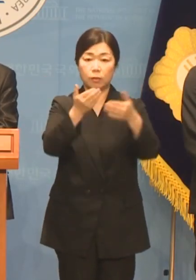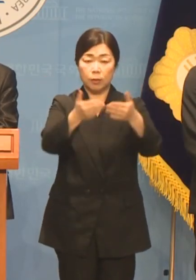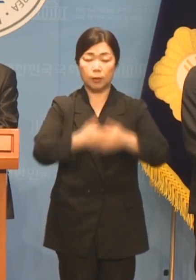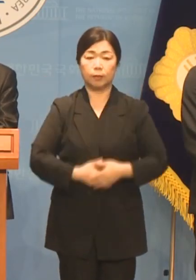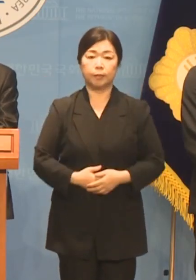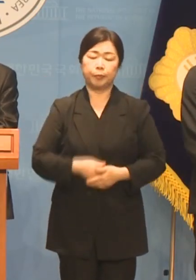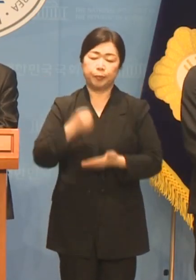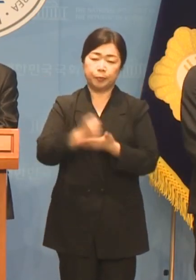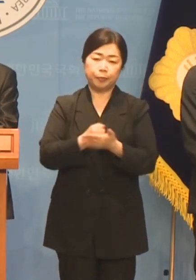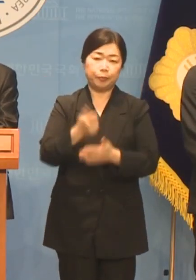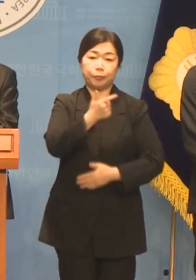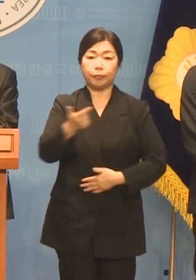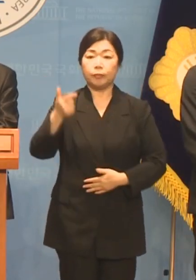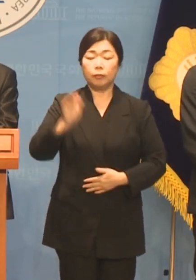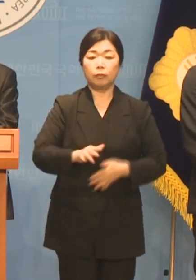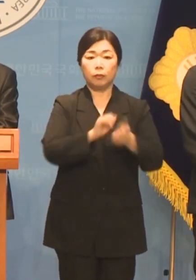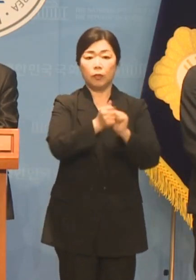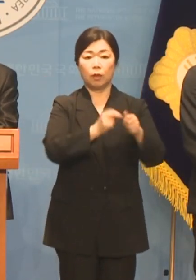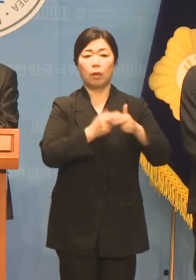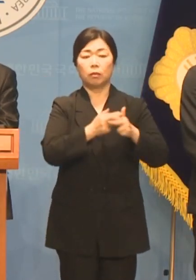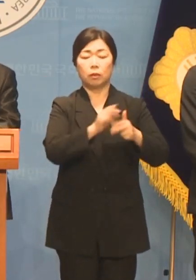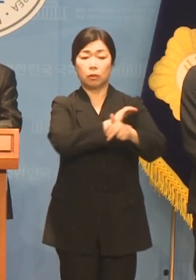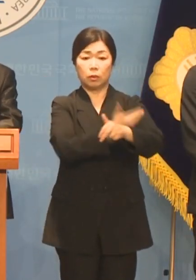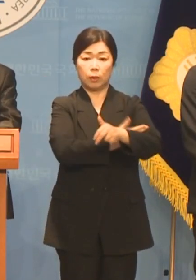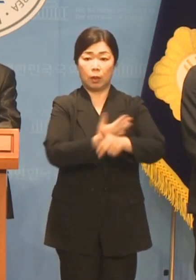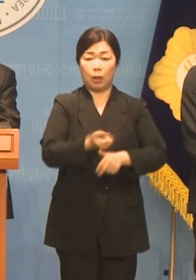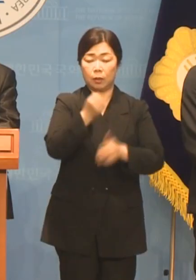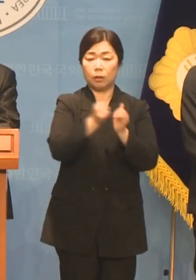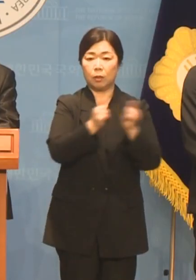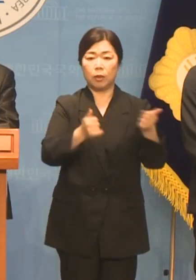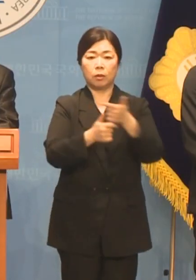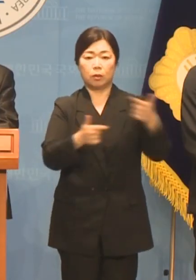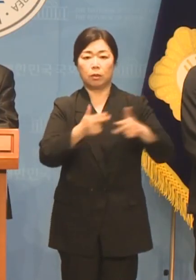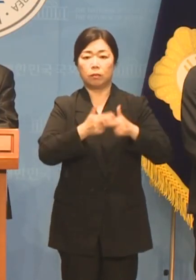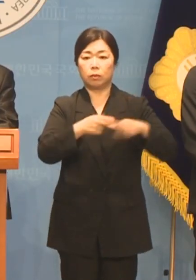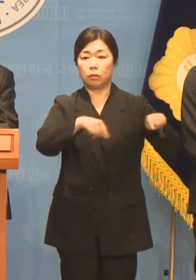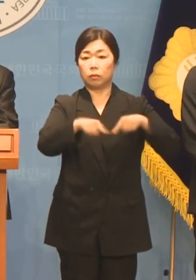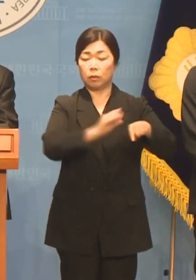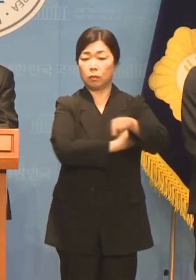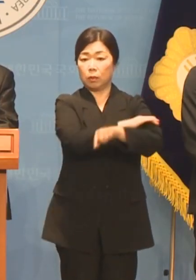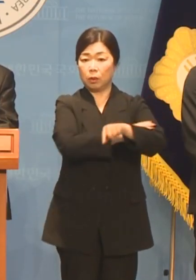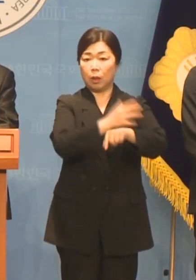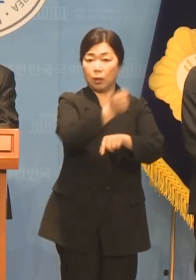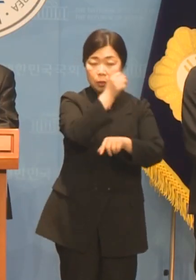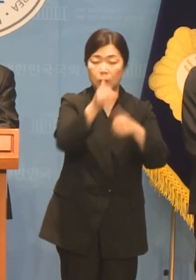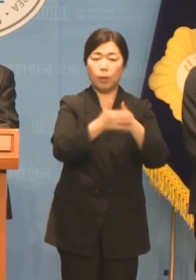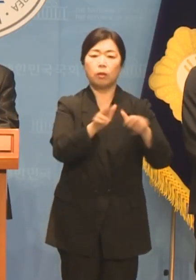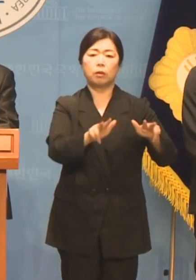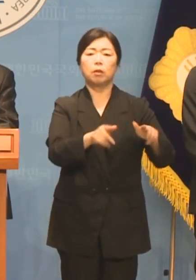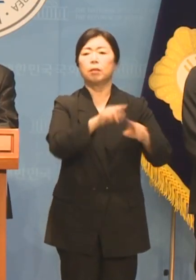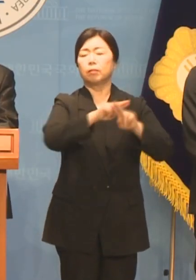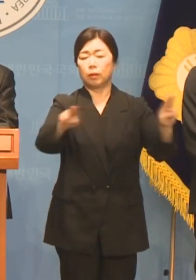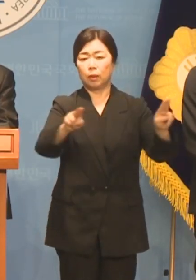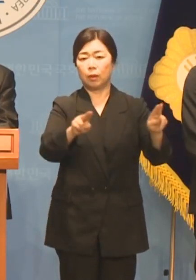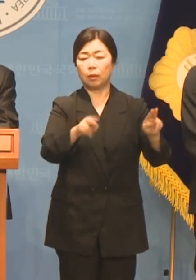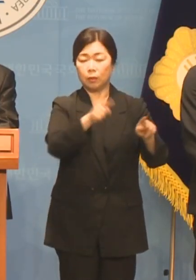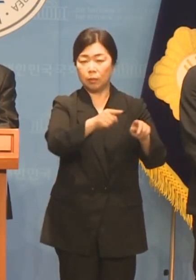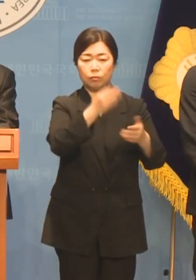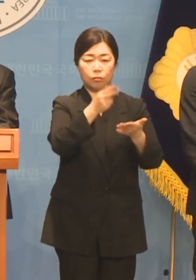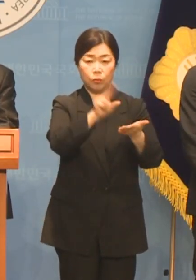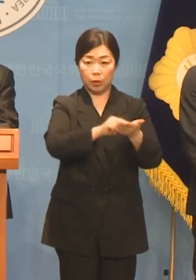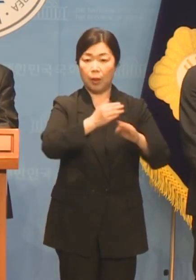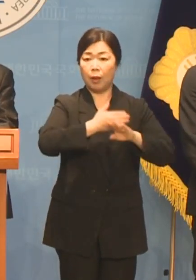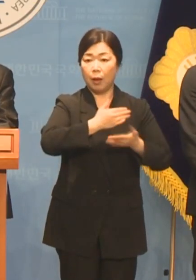만시지탄이지만 지배주주가 귀족 취급을 받는 주식시장의 잘못된 관행을 타파하고 일반 주주가 차별받지